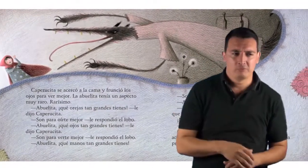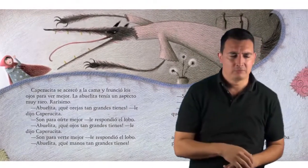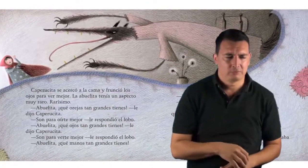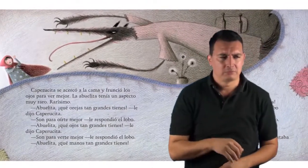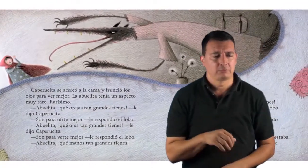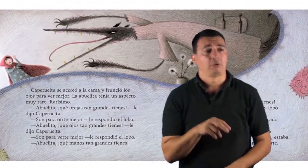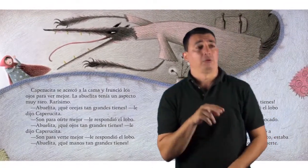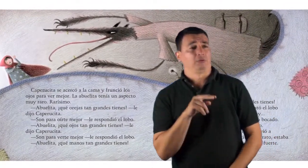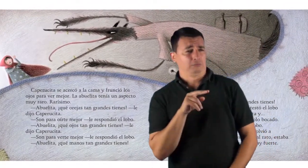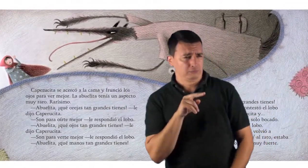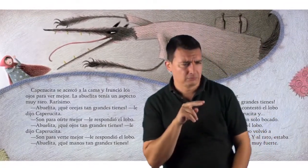lobo.